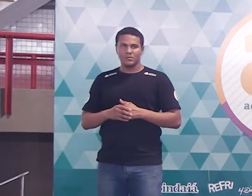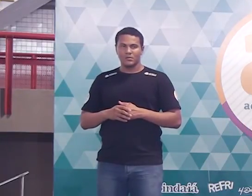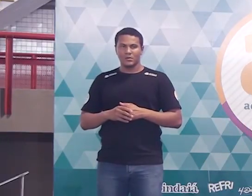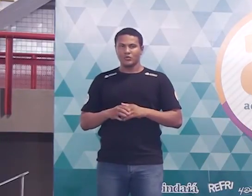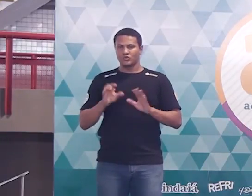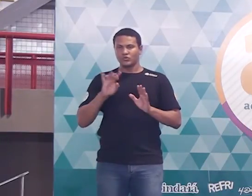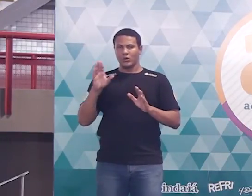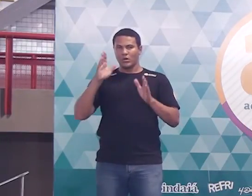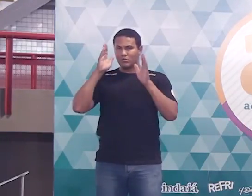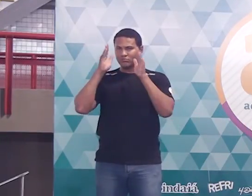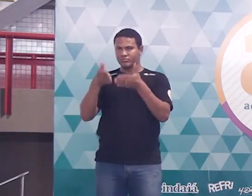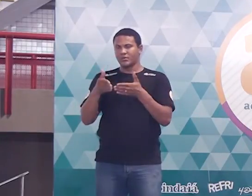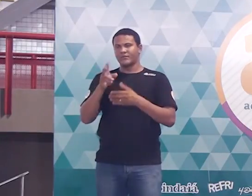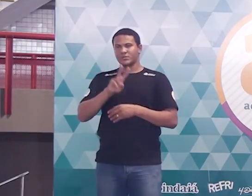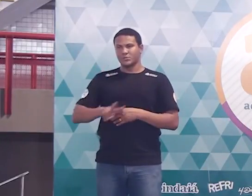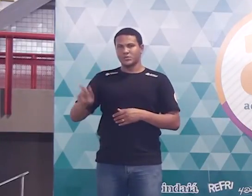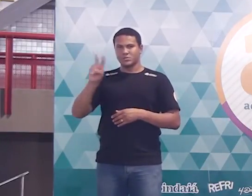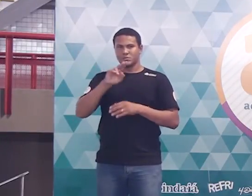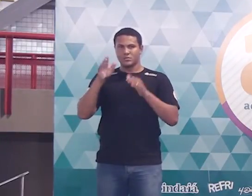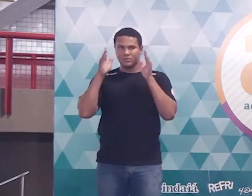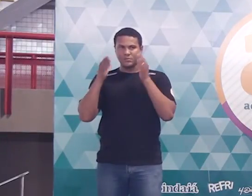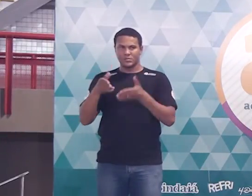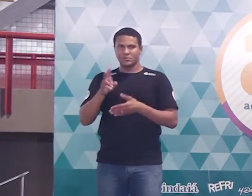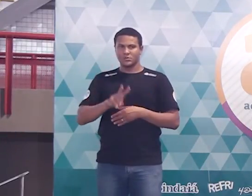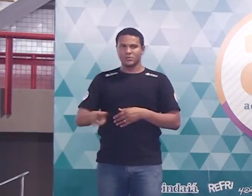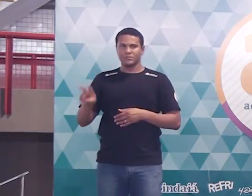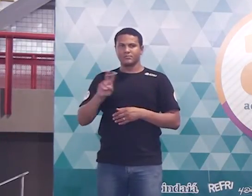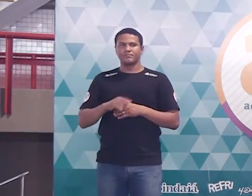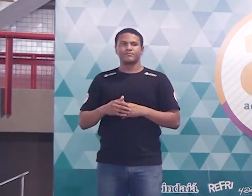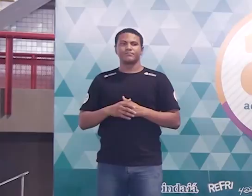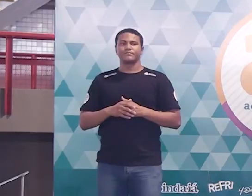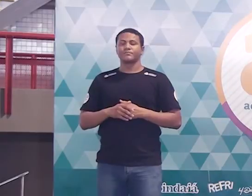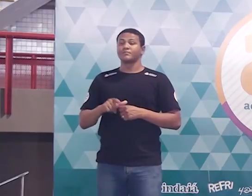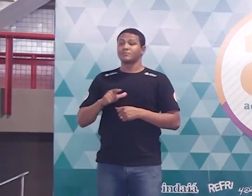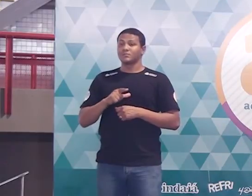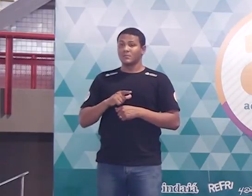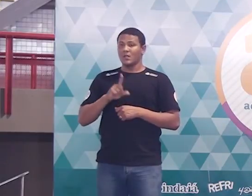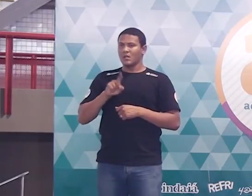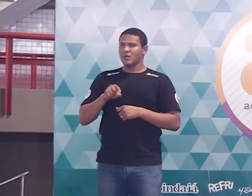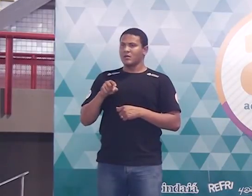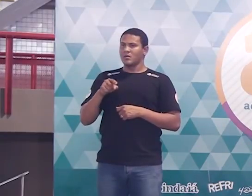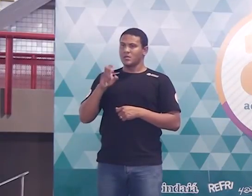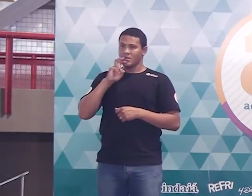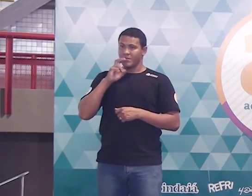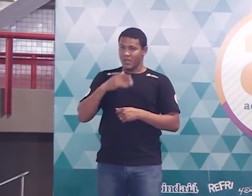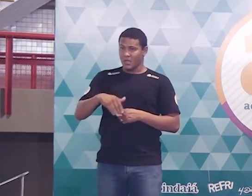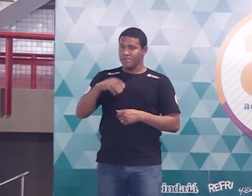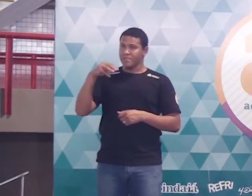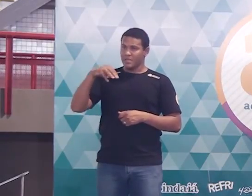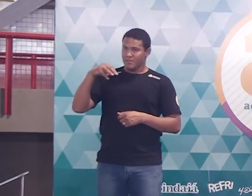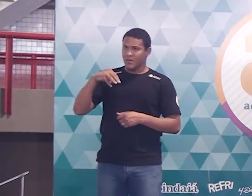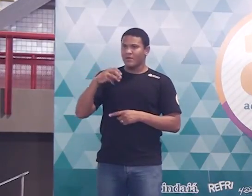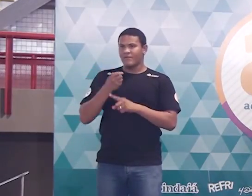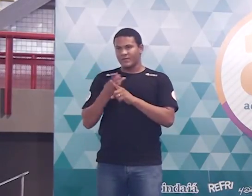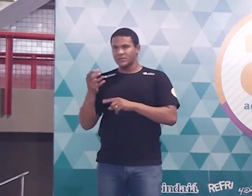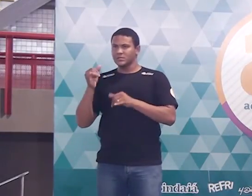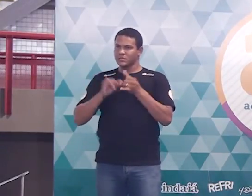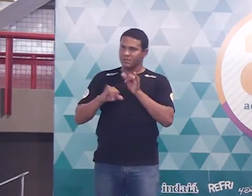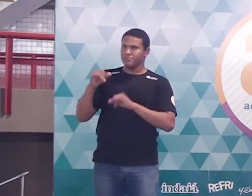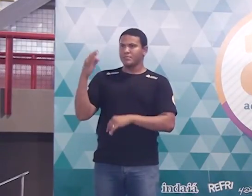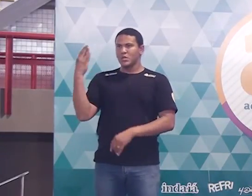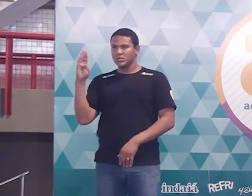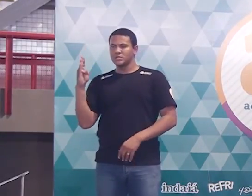Não, vestibular. Vestibular, certo? Nessa quinta-feira agora nós vamos ter matemática, física, química e